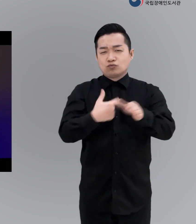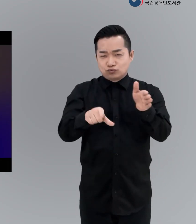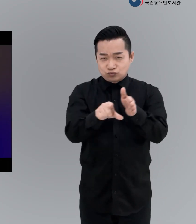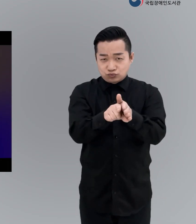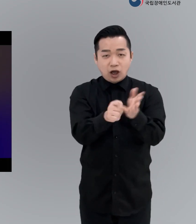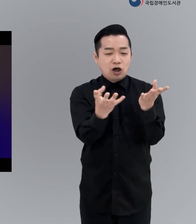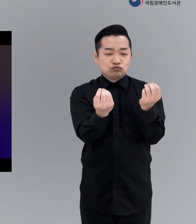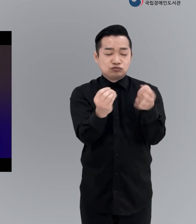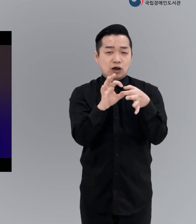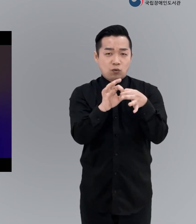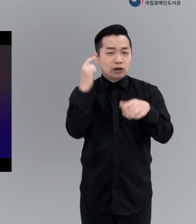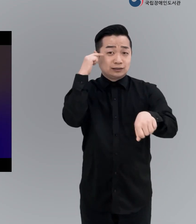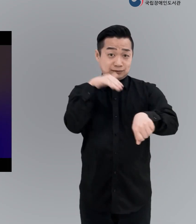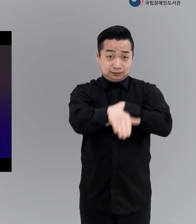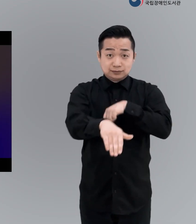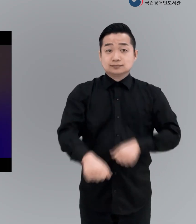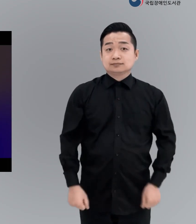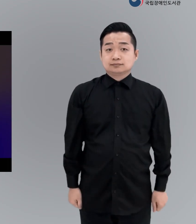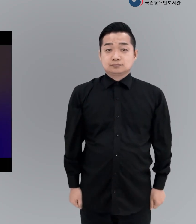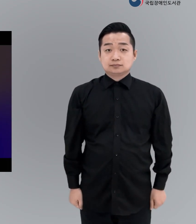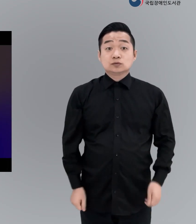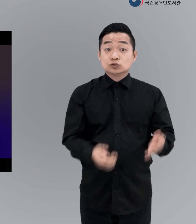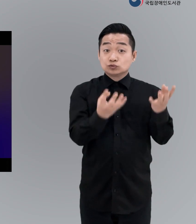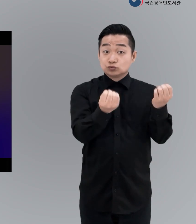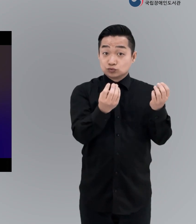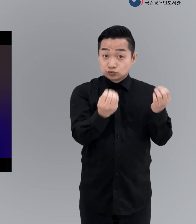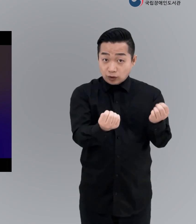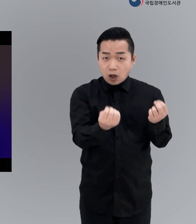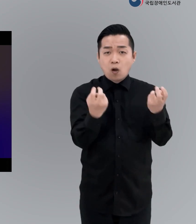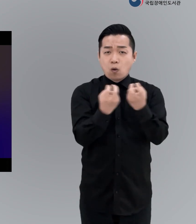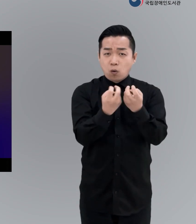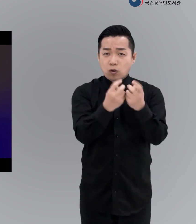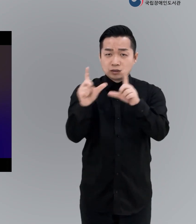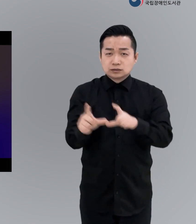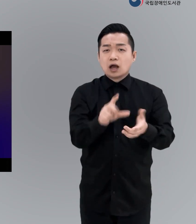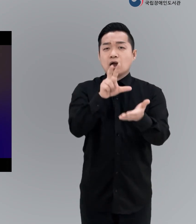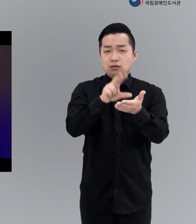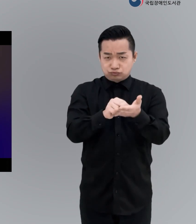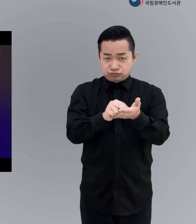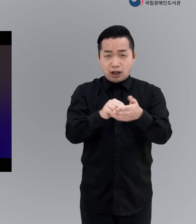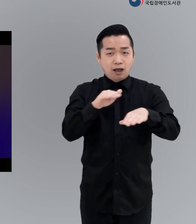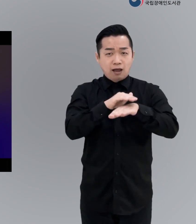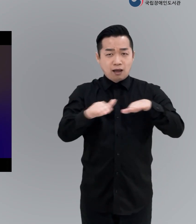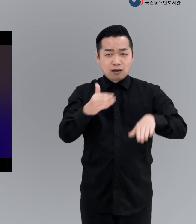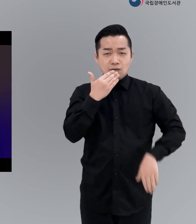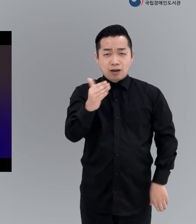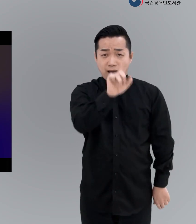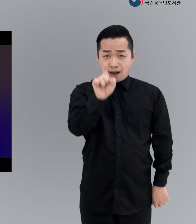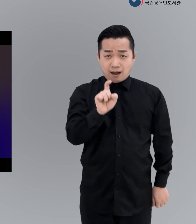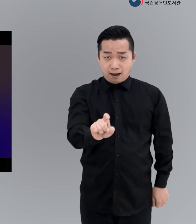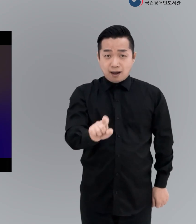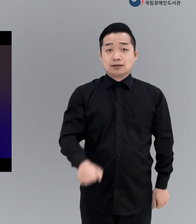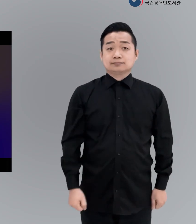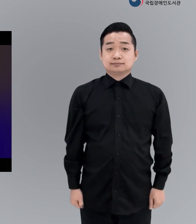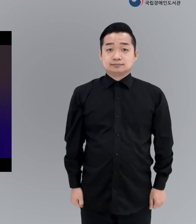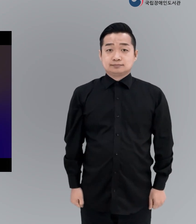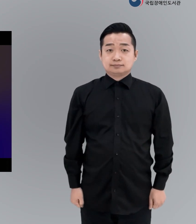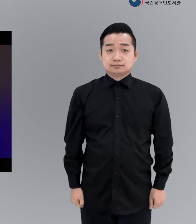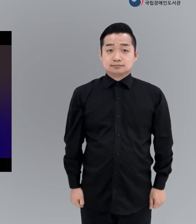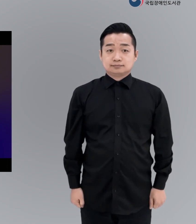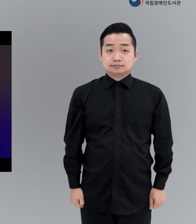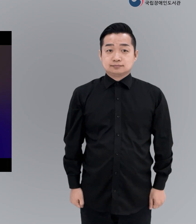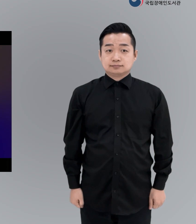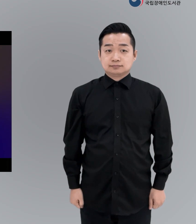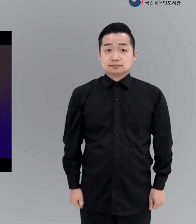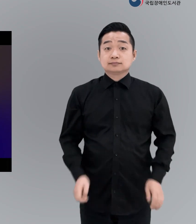인생 성공을 위한 수학적 사고. 수학은 어떻게 삶의 문제를 해결하는가?